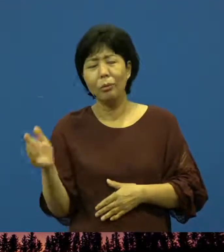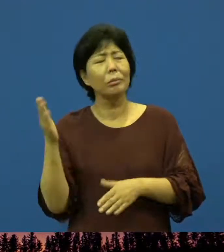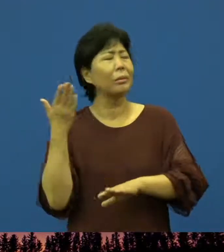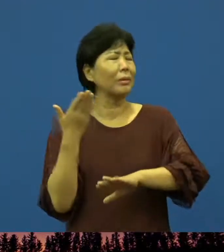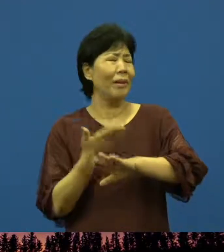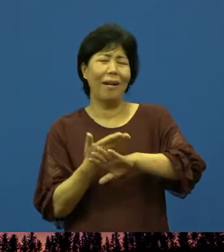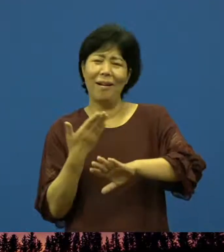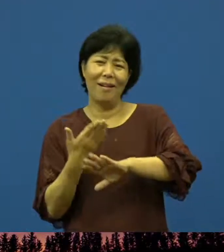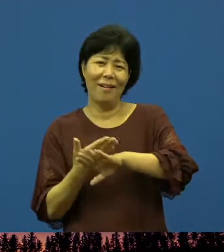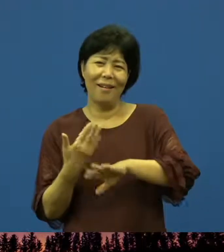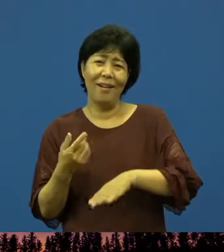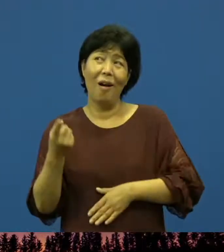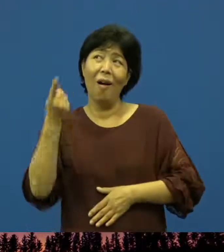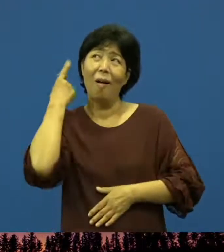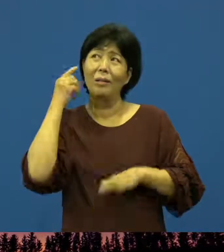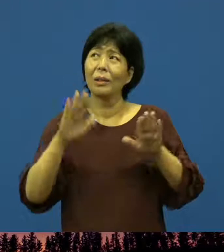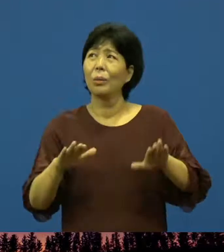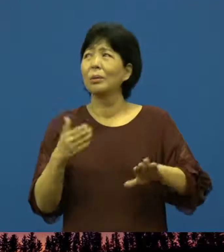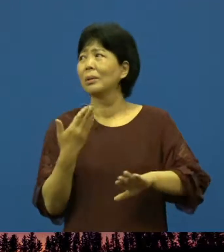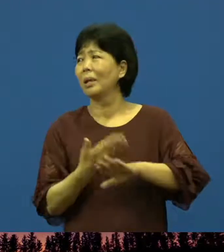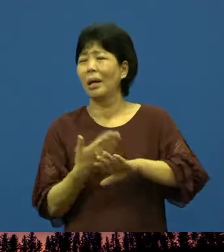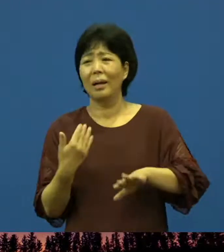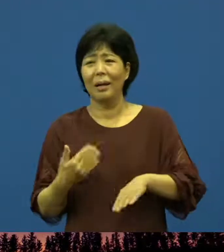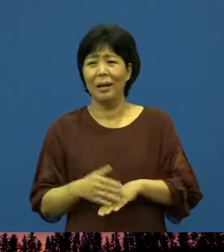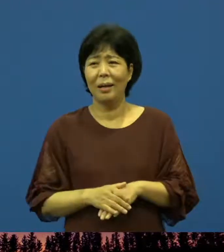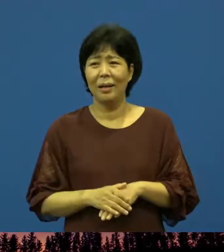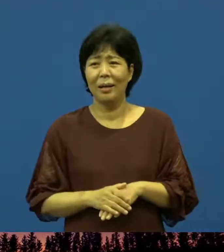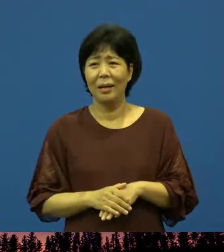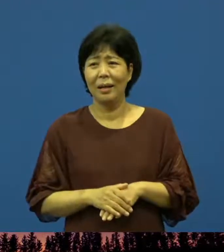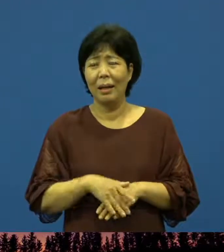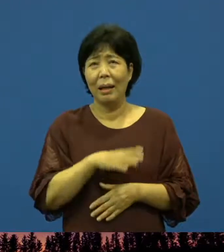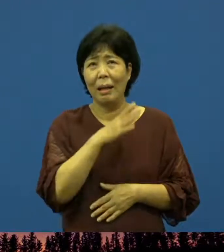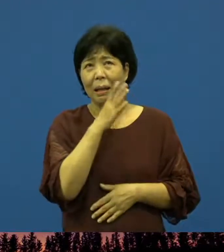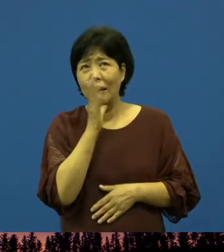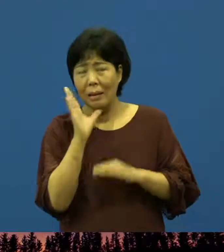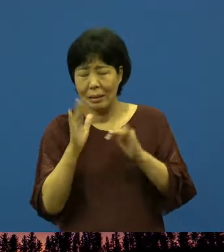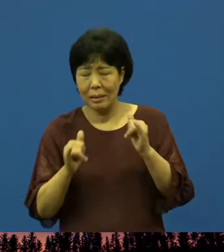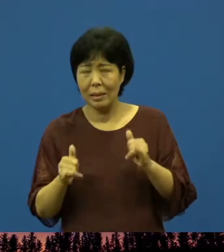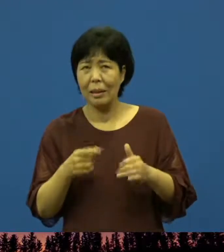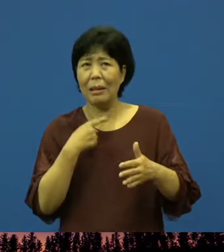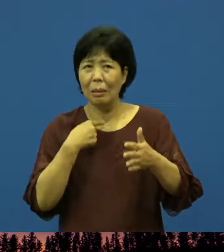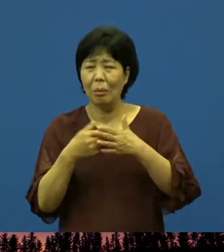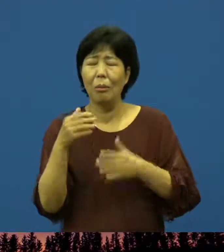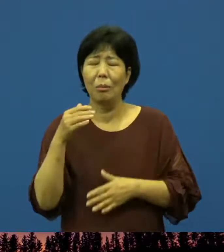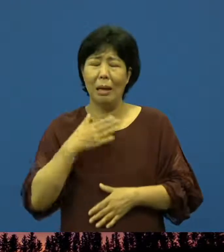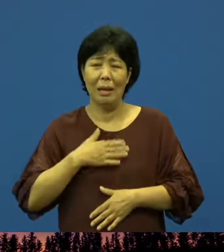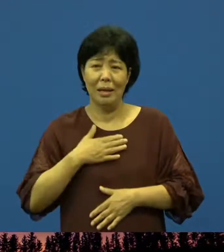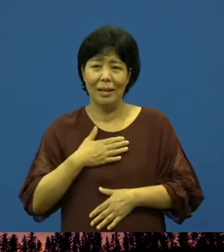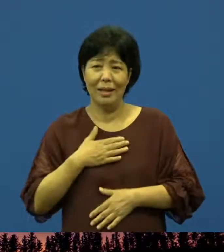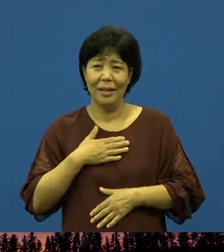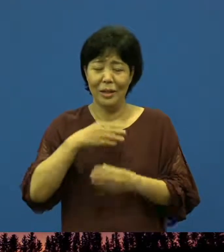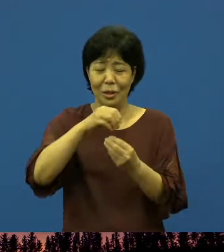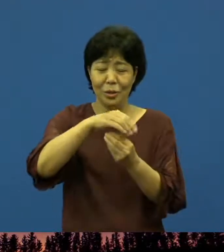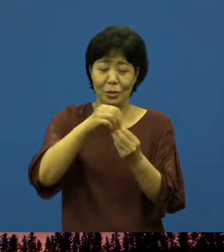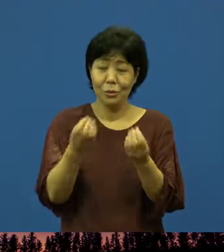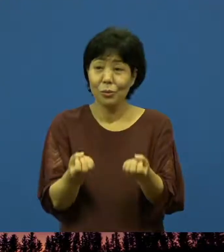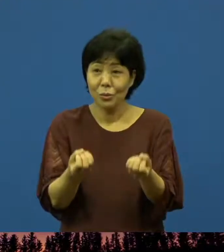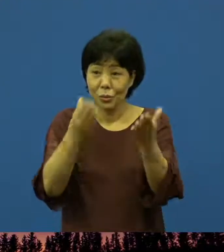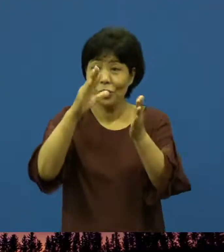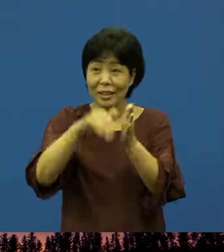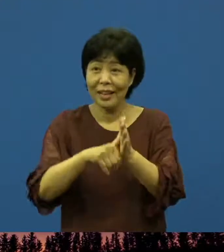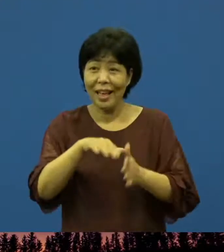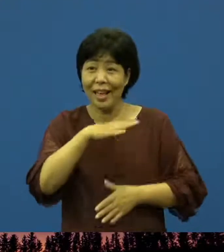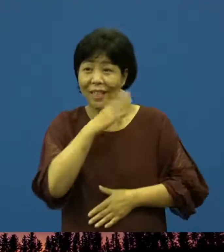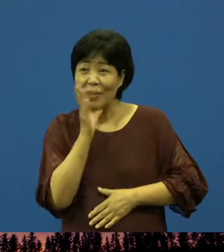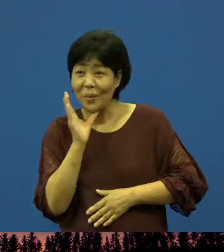몸입니다. 아이고 하고 그냥 연세든 분은 금방 하실 거예요. 추석에 오래간만에 어른들